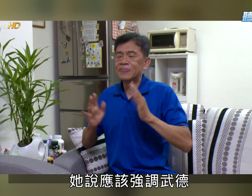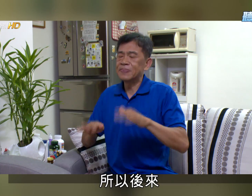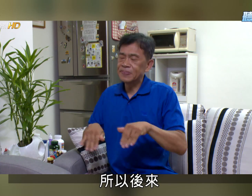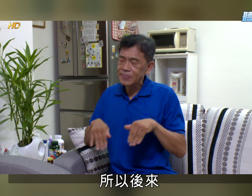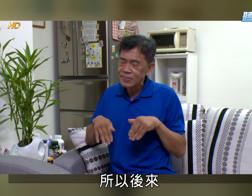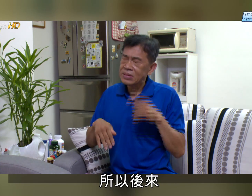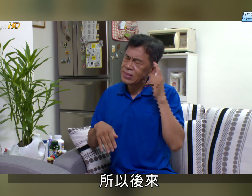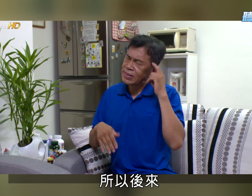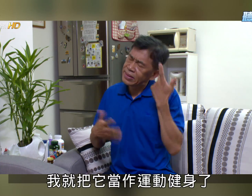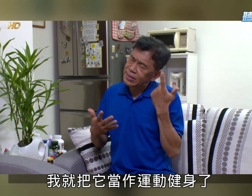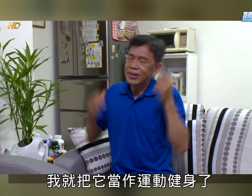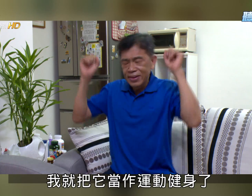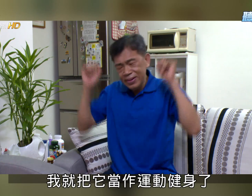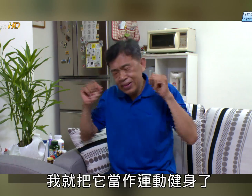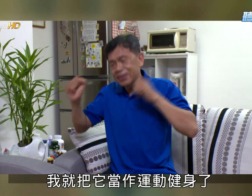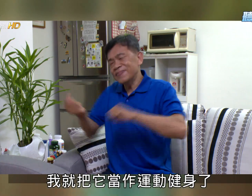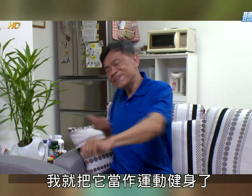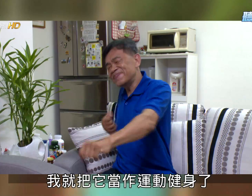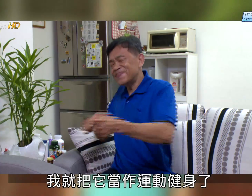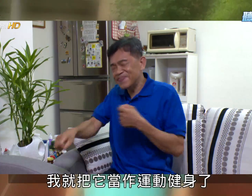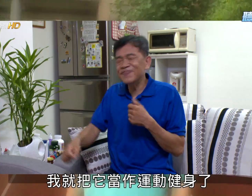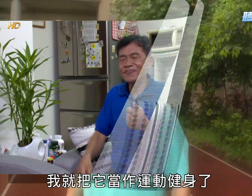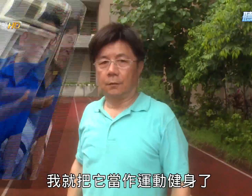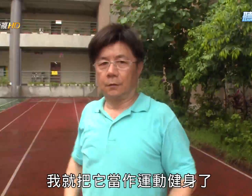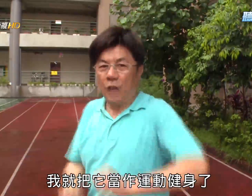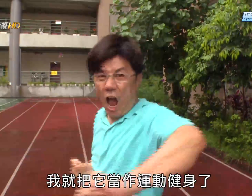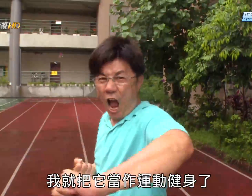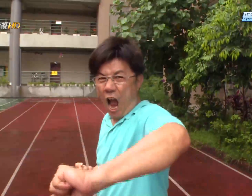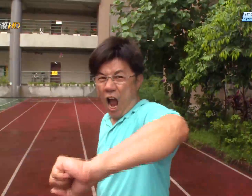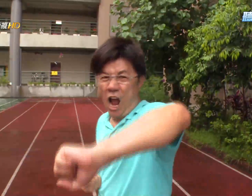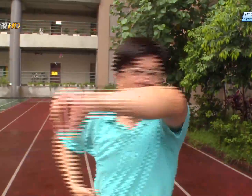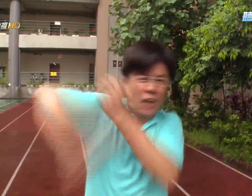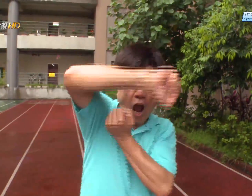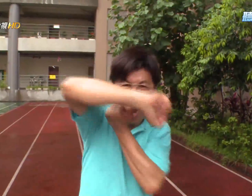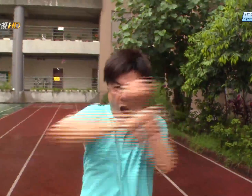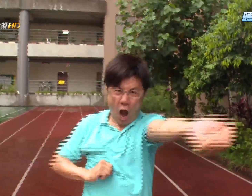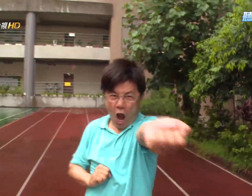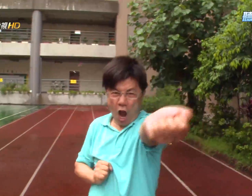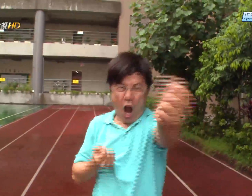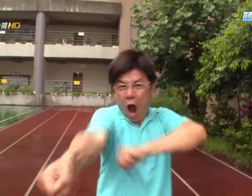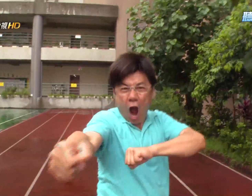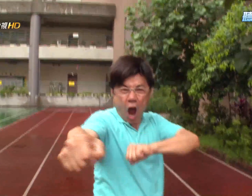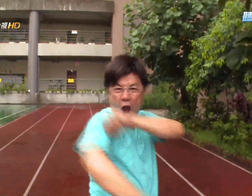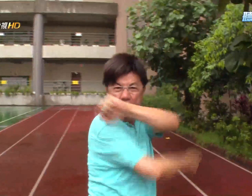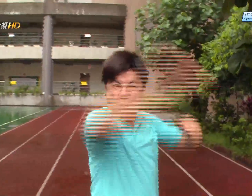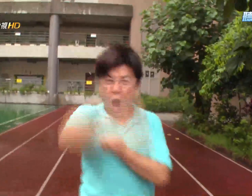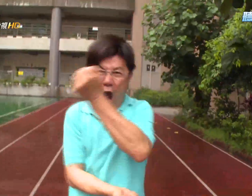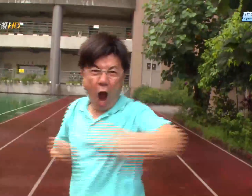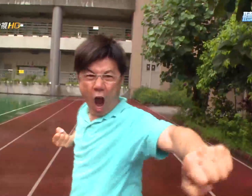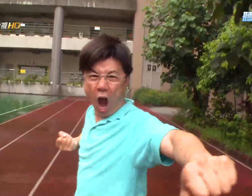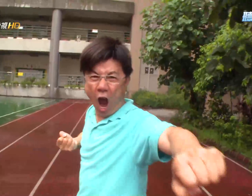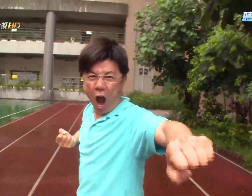所以后来呢，我就把它当作运动健身了。好，哈，吼，哈，哈，嘿，